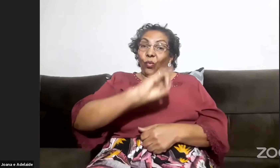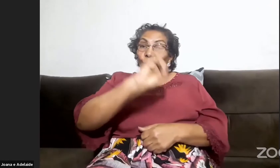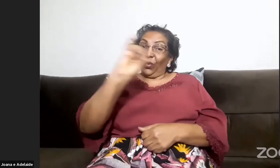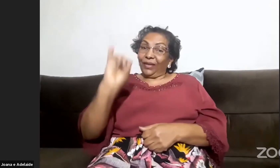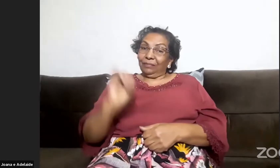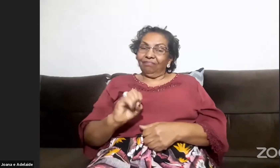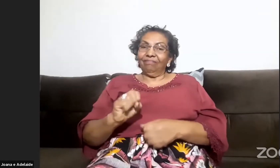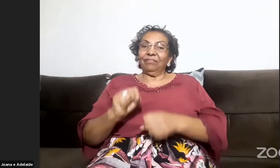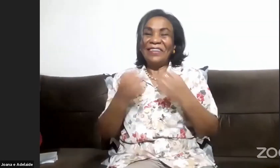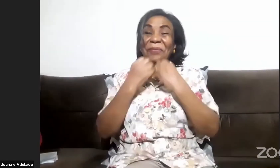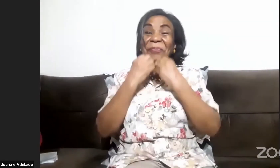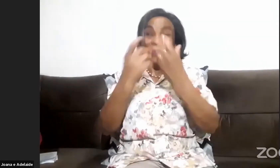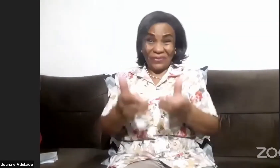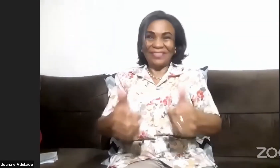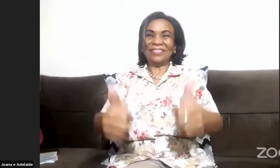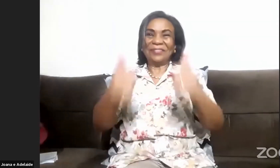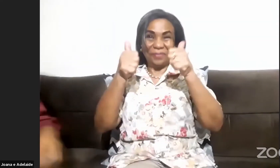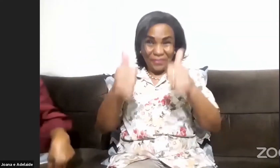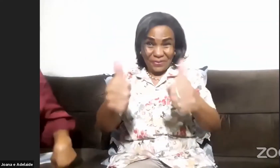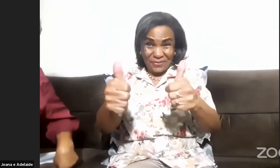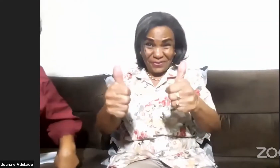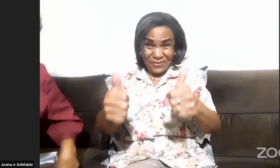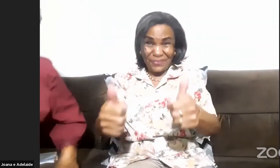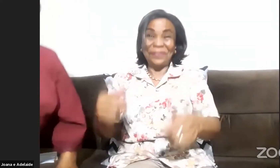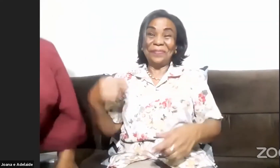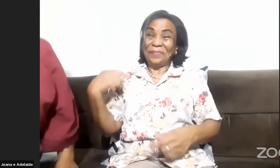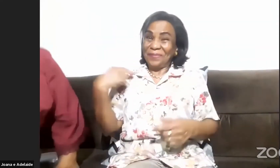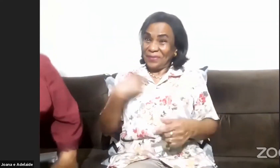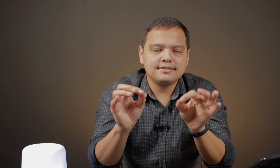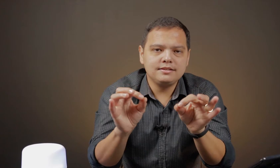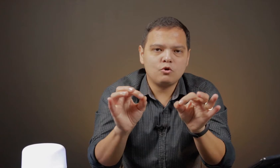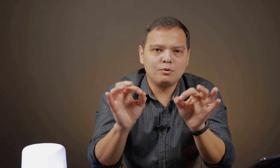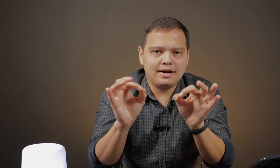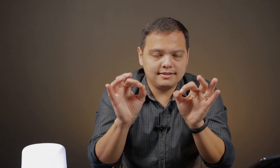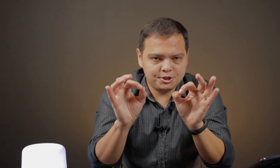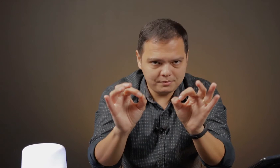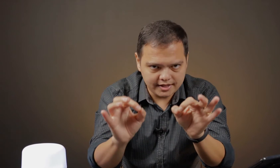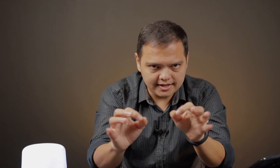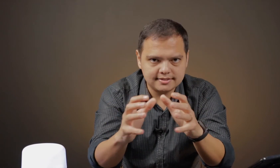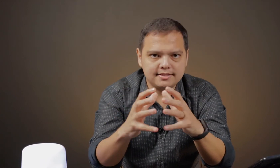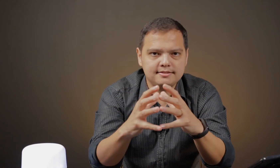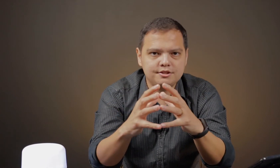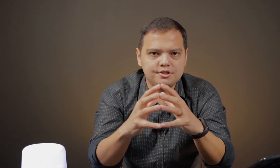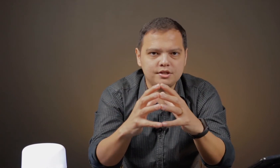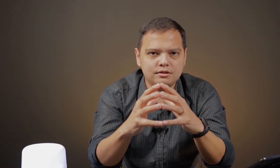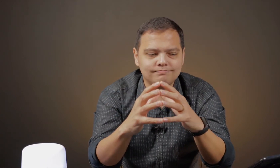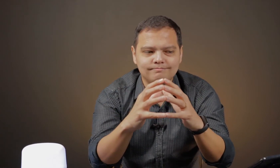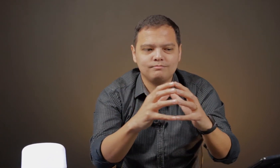como da Adelaide, da Joana e da Carmen, que já foi mencionada aqui. E assim como no caso da timidez, existe um